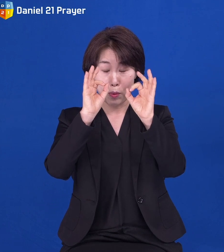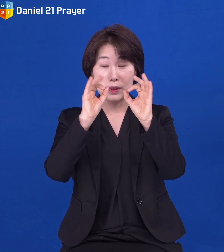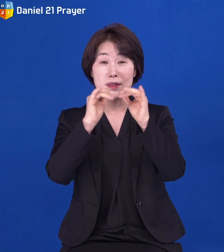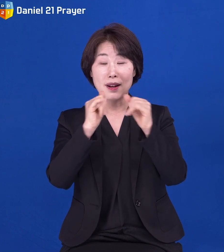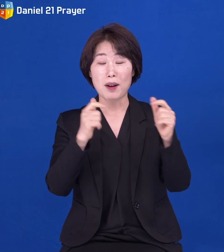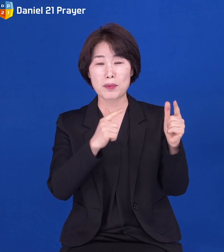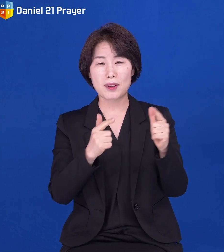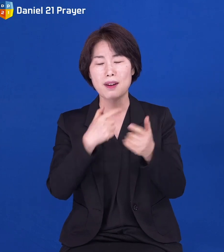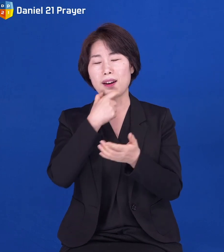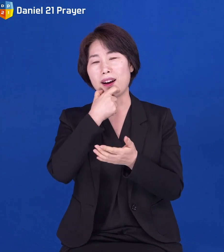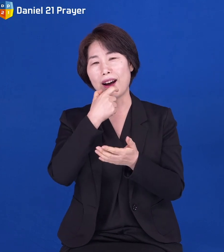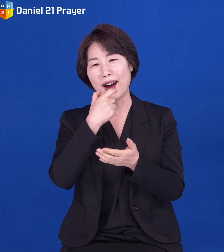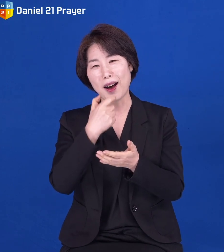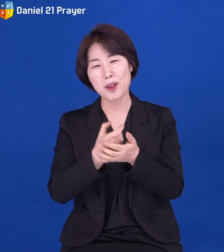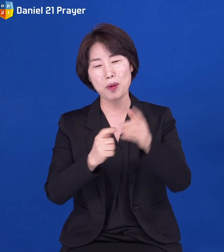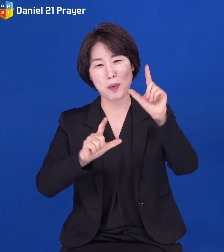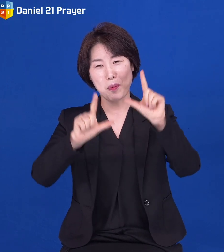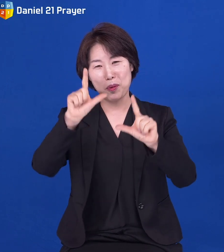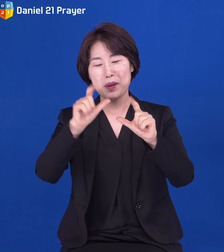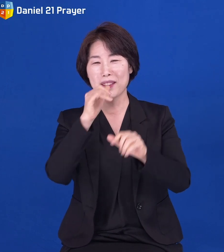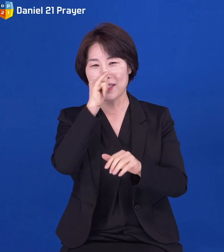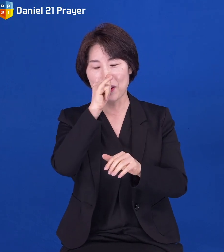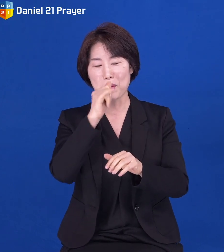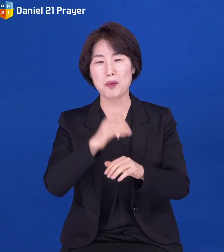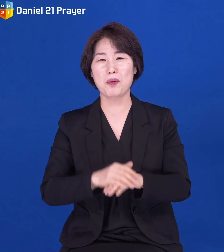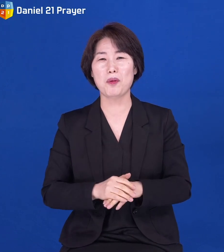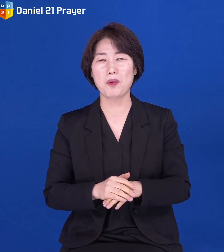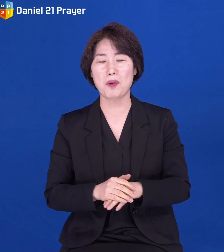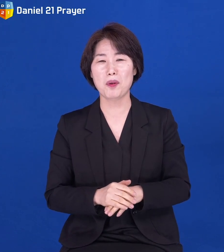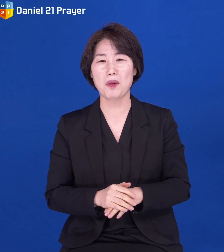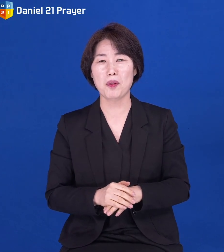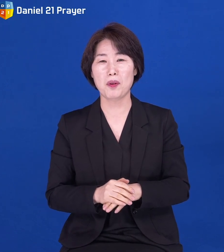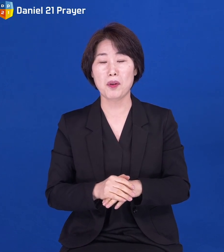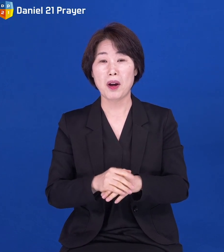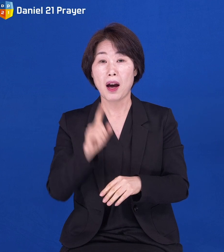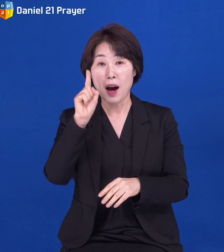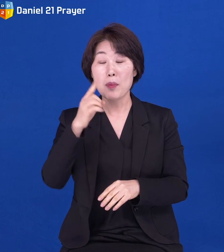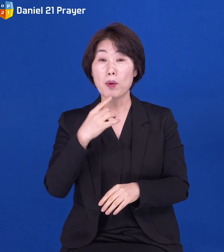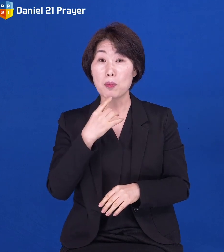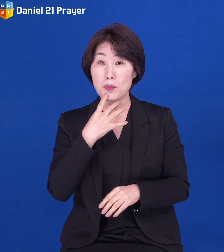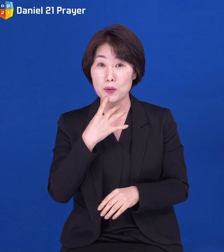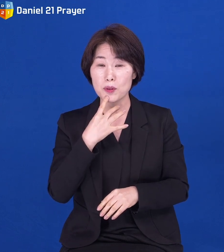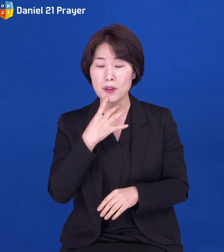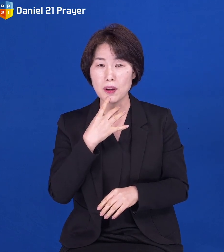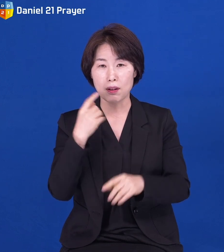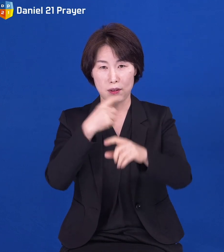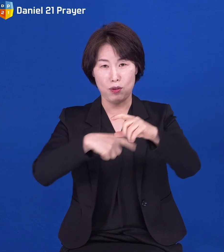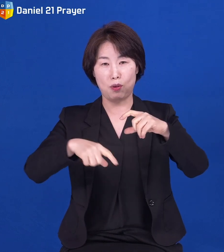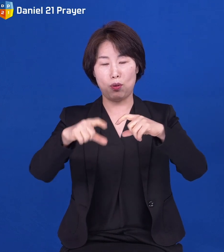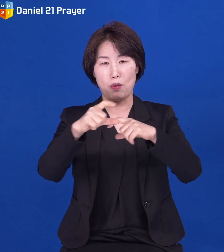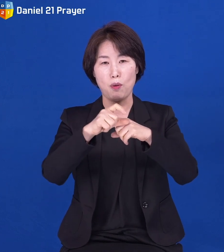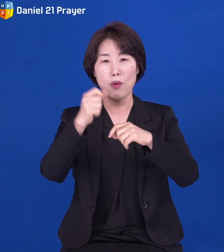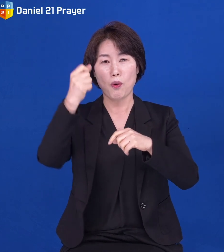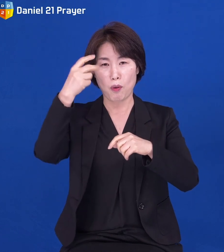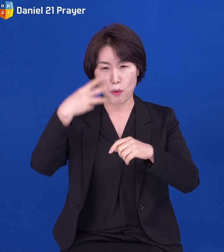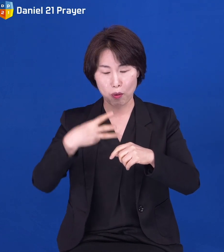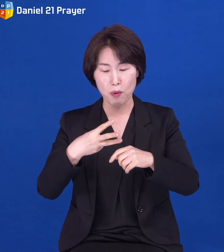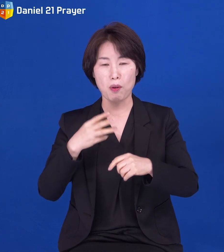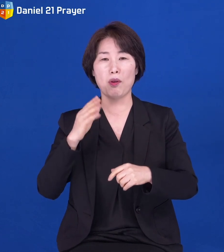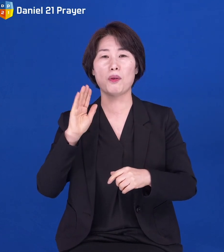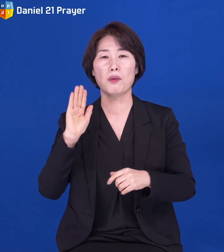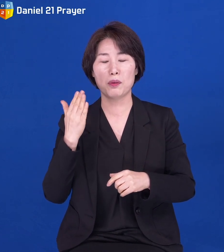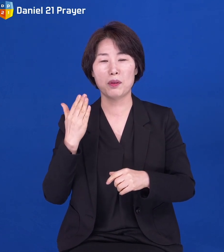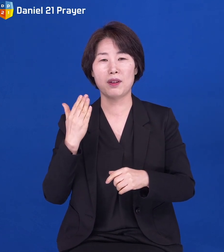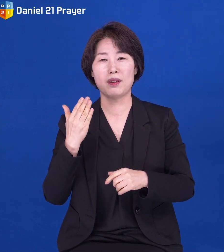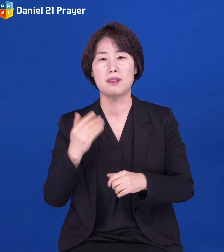감동적이라고 하시면서 너무 오랫동안 하고 싶다고 말씀을 하셔서 본의 아니게 너무 오랫동안 촬영을 하게 된 거예요. 저희 아들이랑.